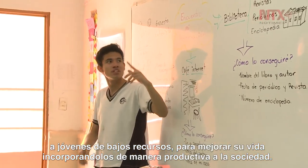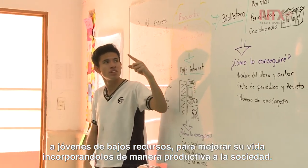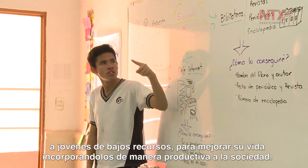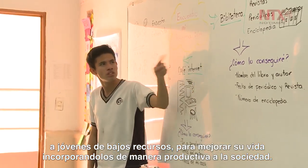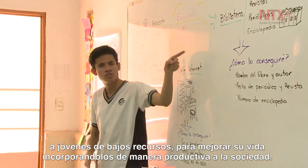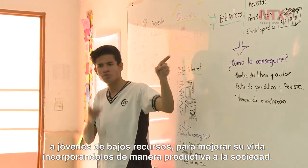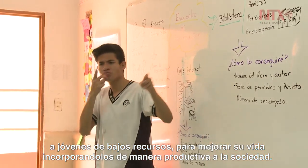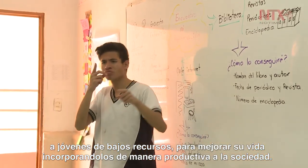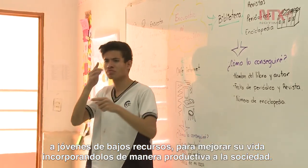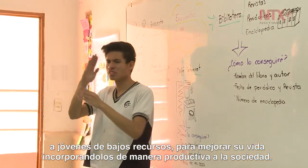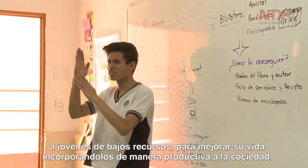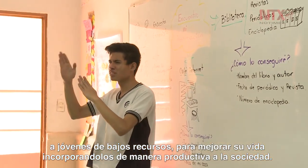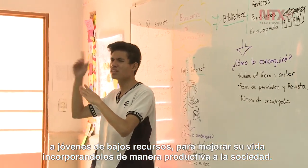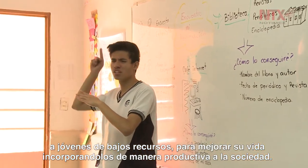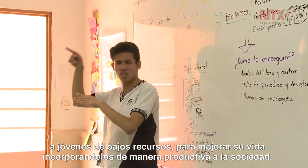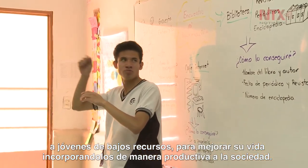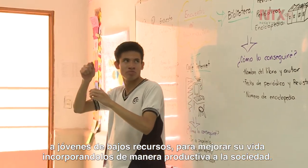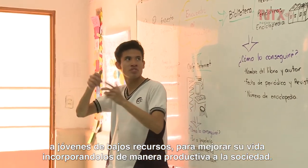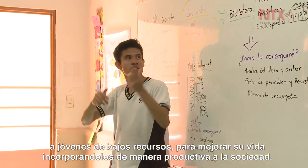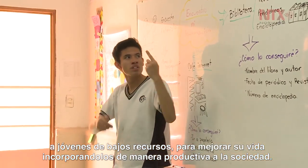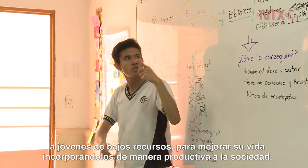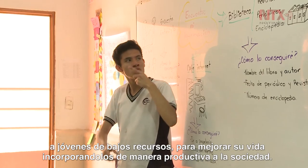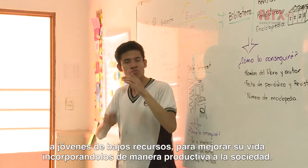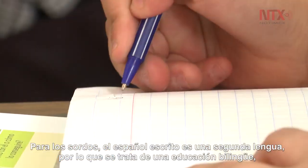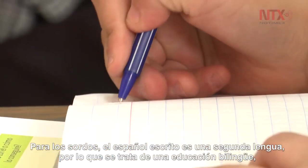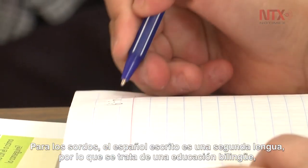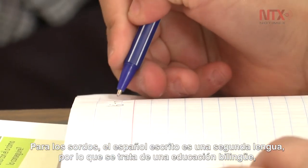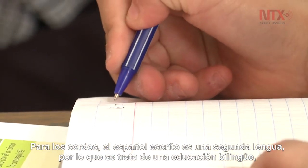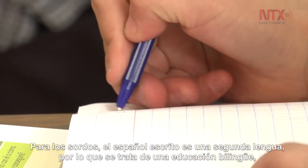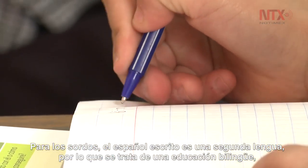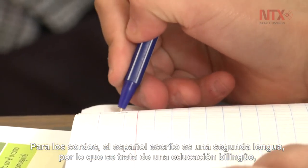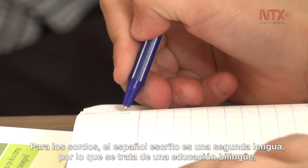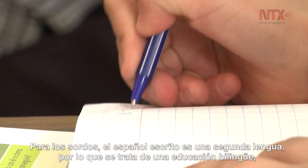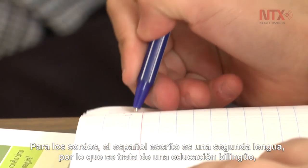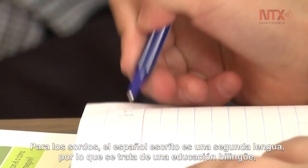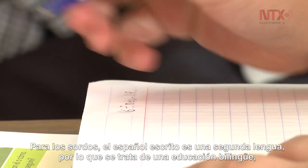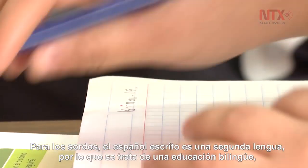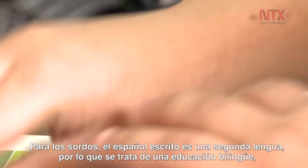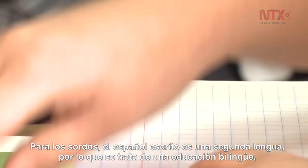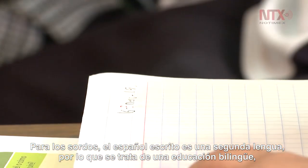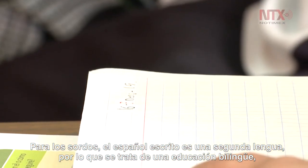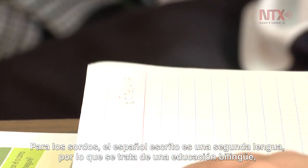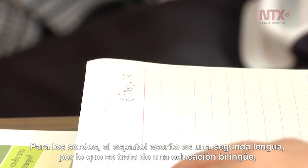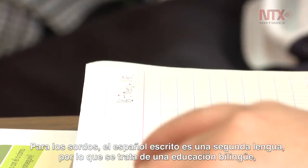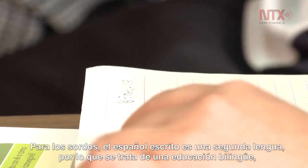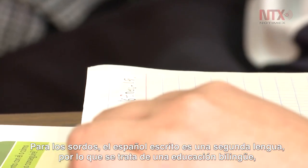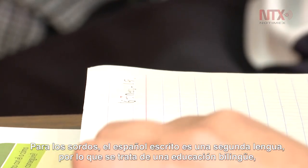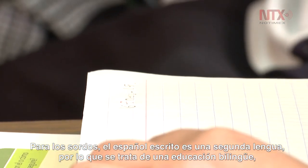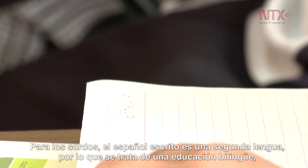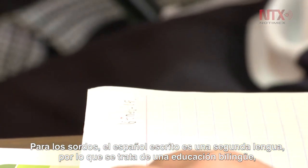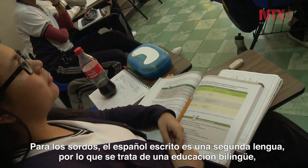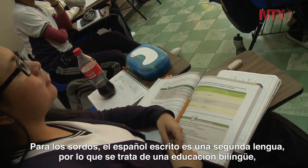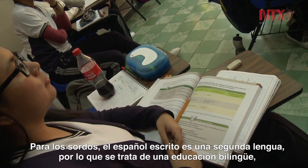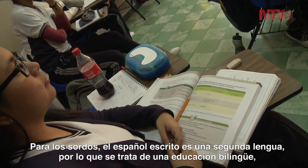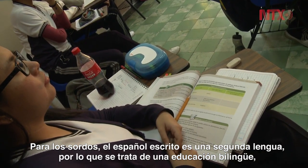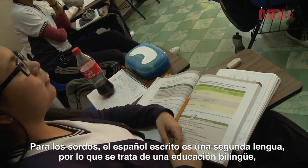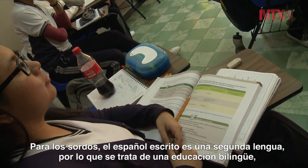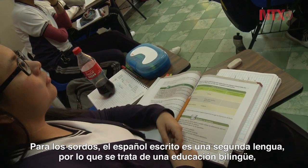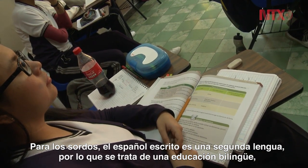incorporándolos de manera productiva a la sociedad. Para los sordos, el español escrito es una segunda lengua, por lo que se trata de